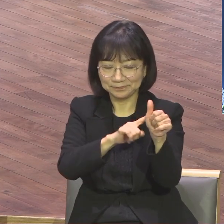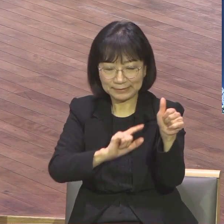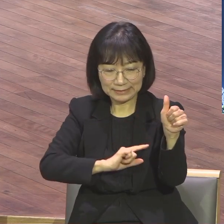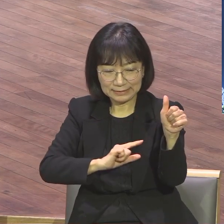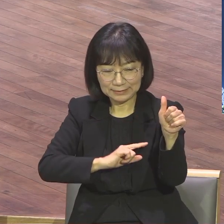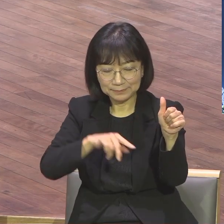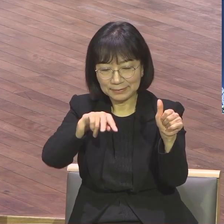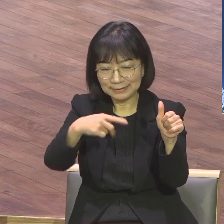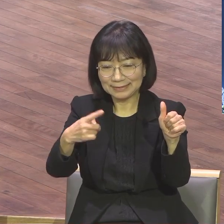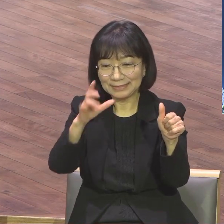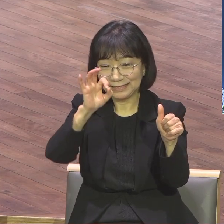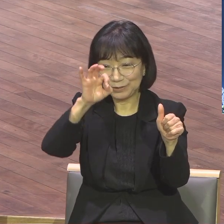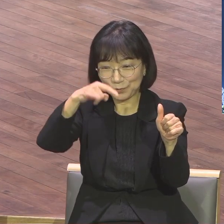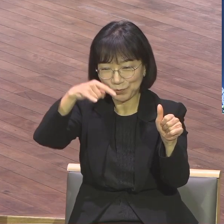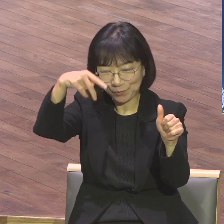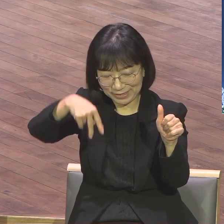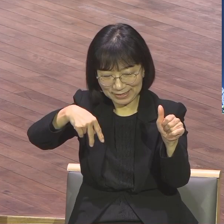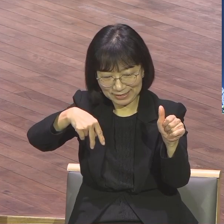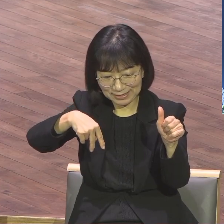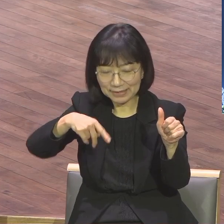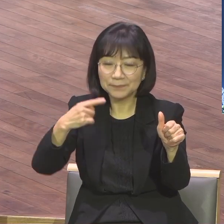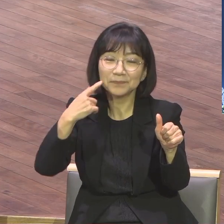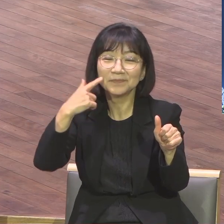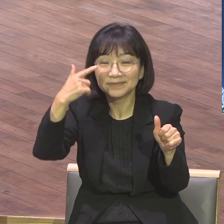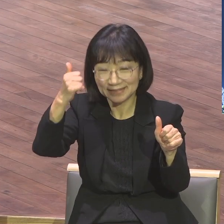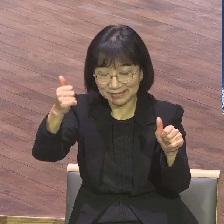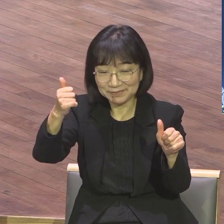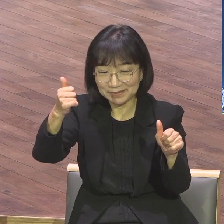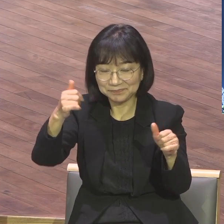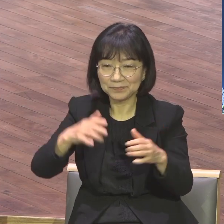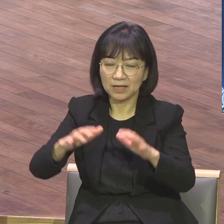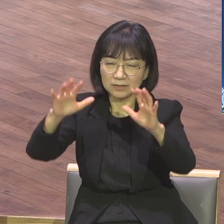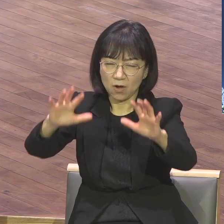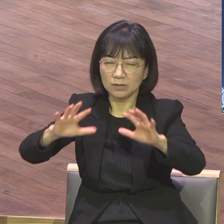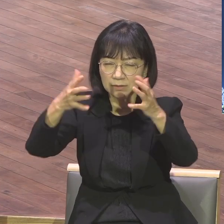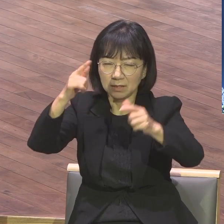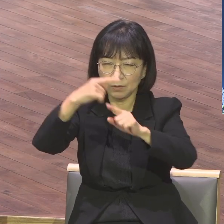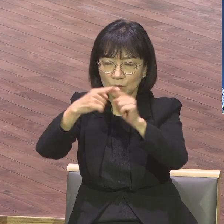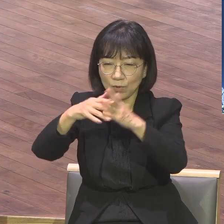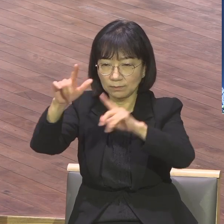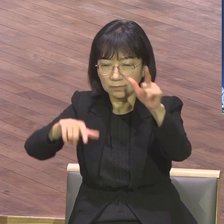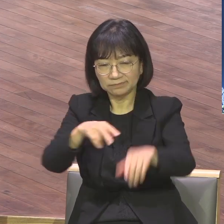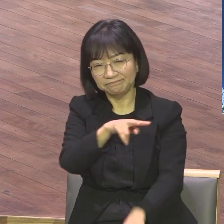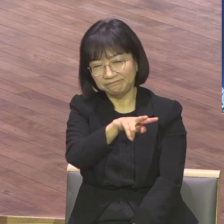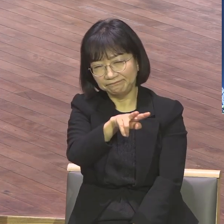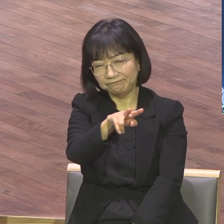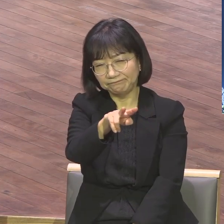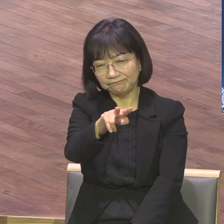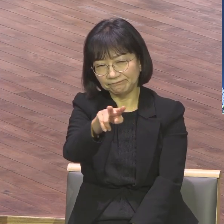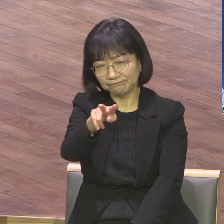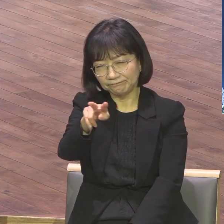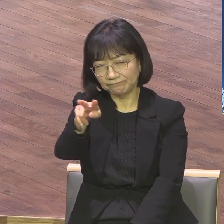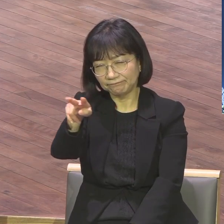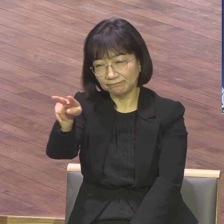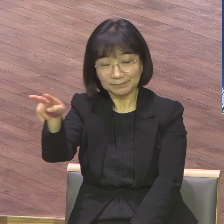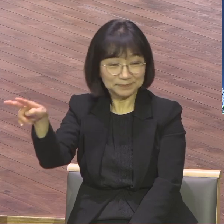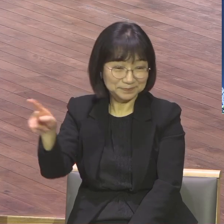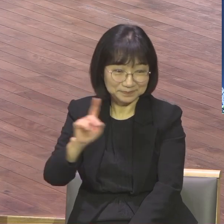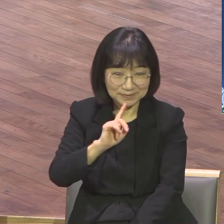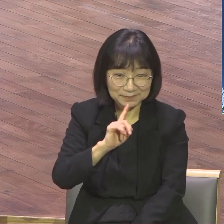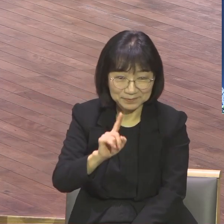레너드 스위트이라는 분이 이 목사님이 세계교회의 모습을 보고 이런 진단을 딱 내렸어요. 지금